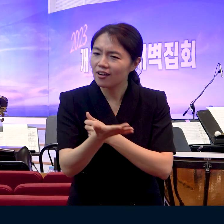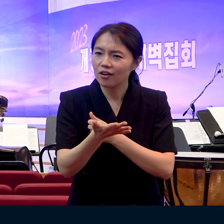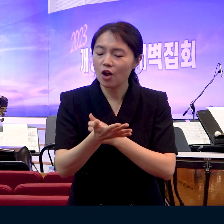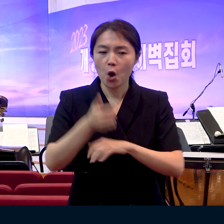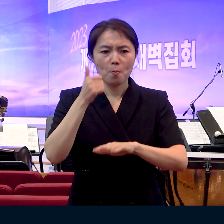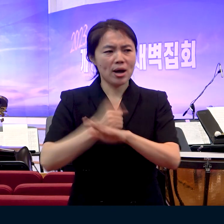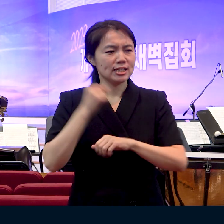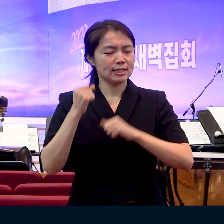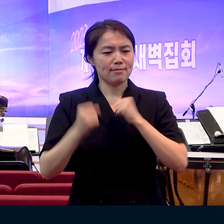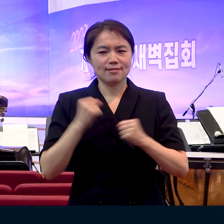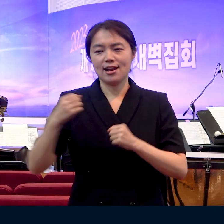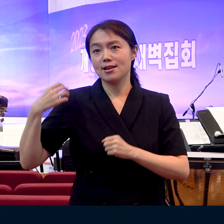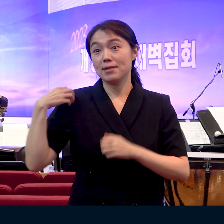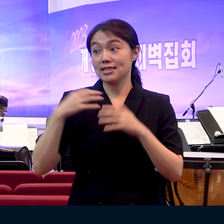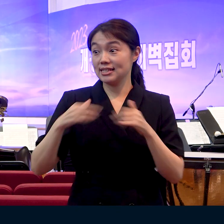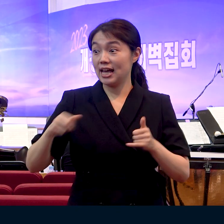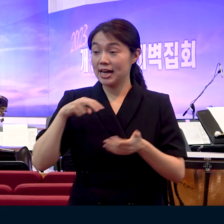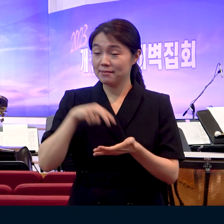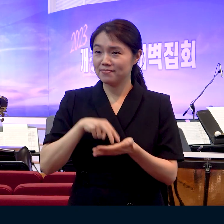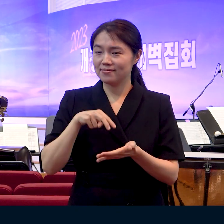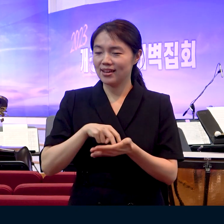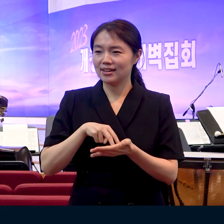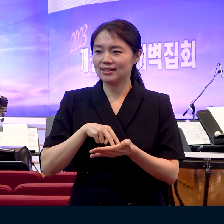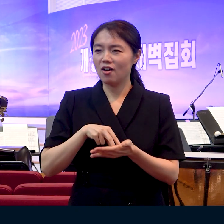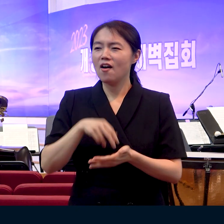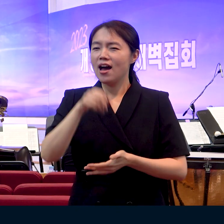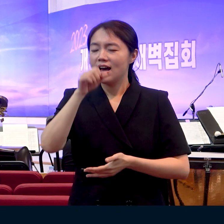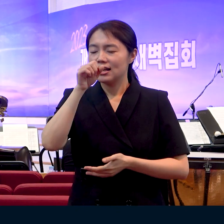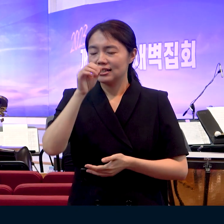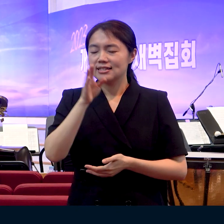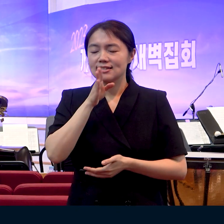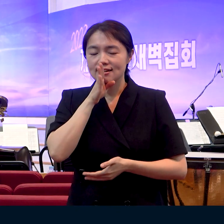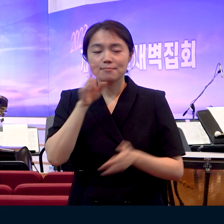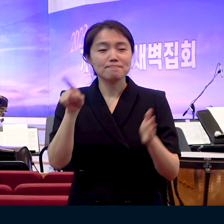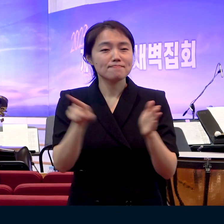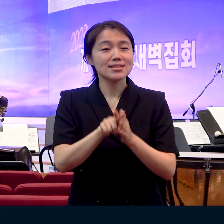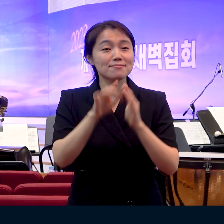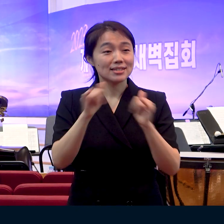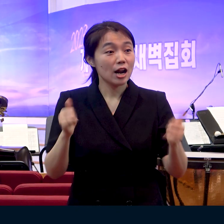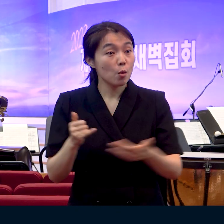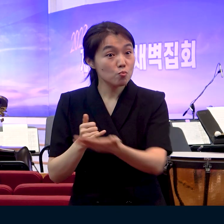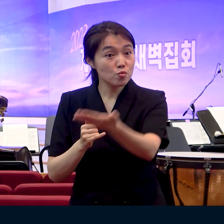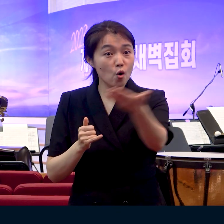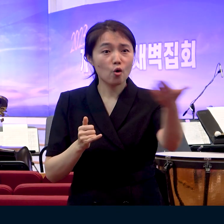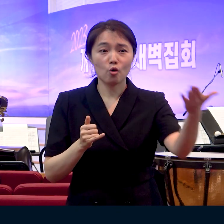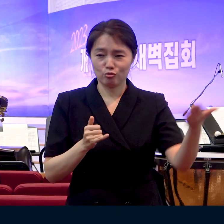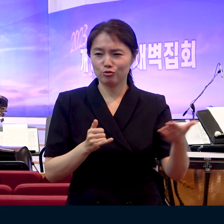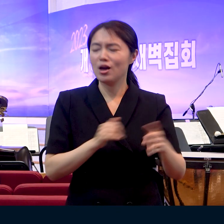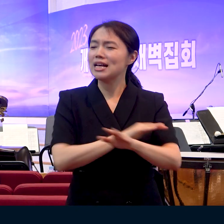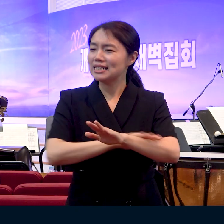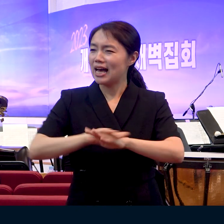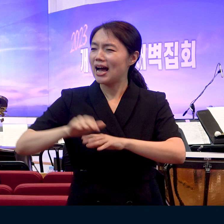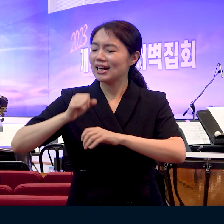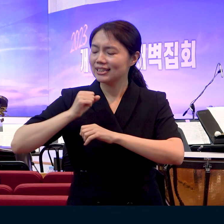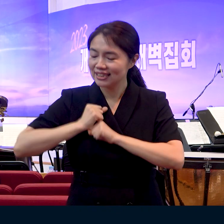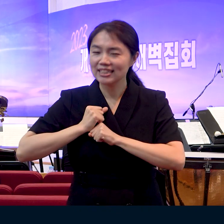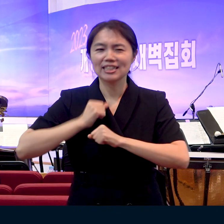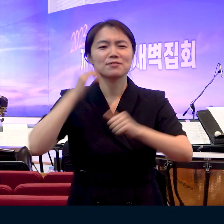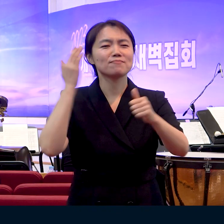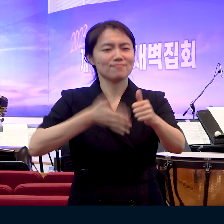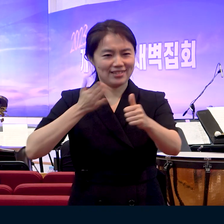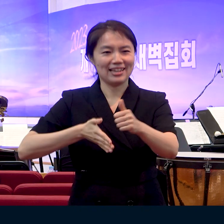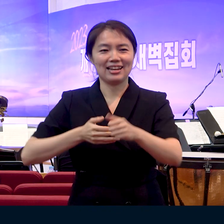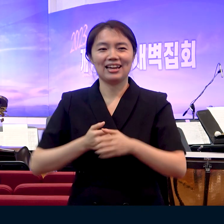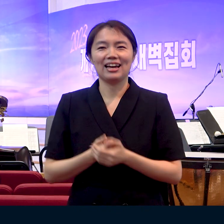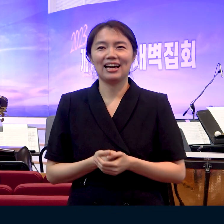구간을 달려가는 참된 신앙인 여러분의 삶의 내용이 될 수 있기를. 예, 정말로 저 신앙이에요. 이